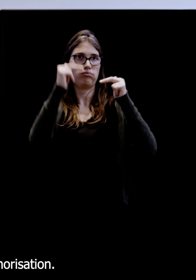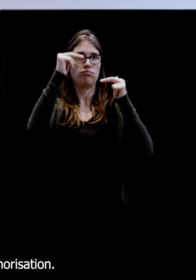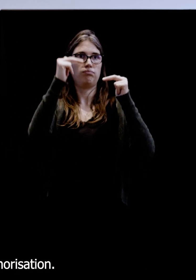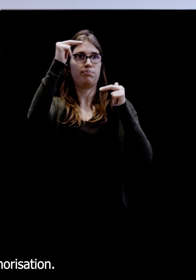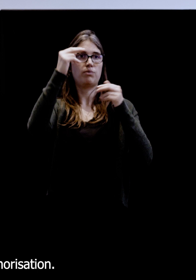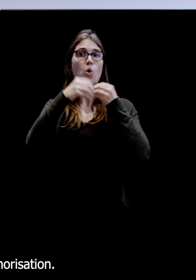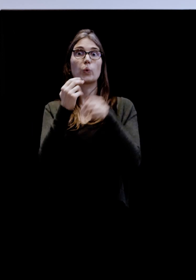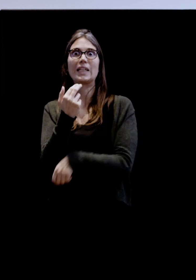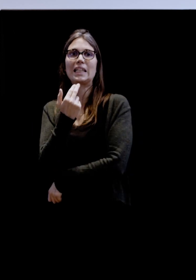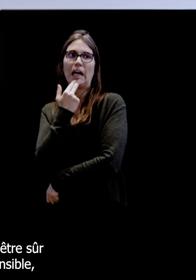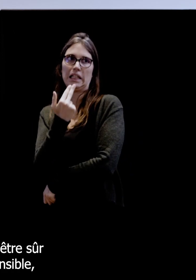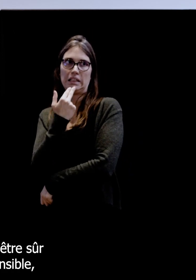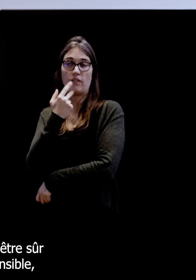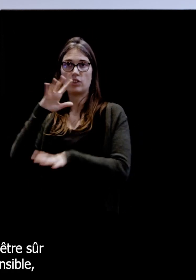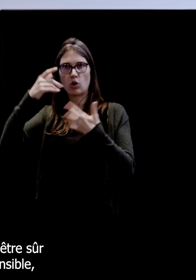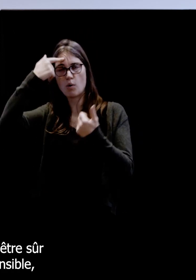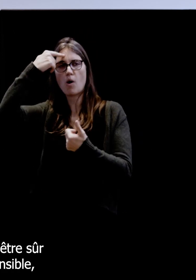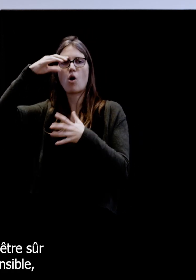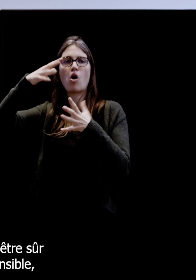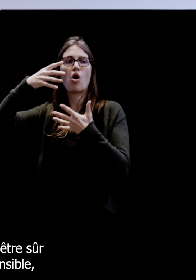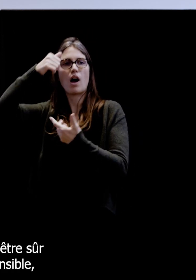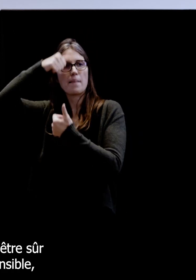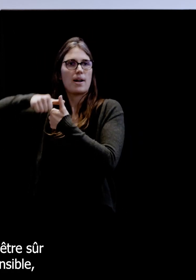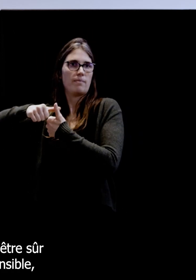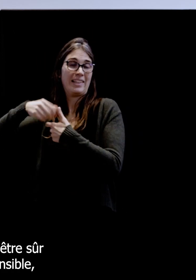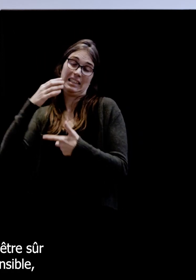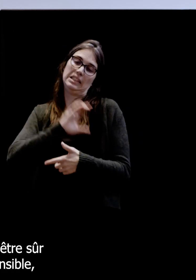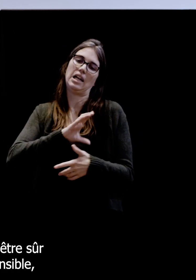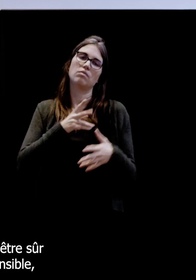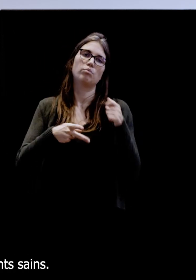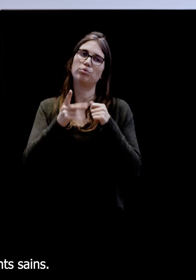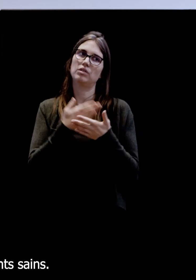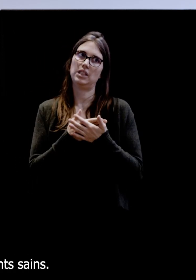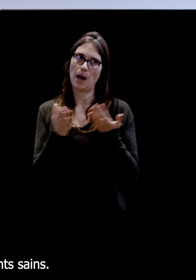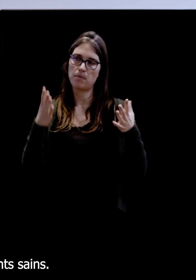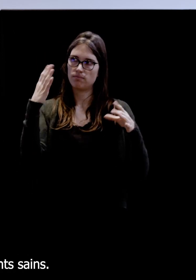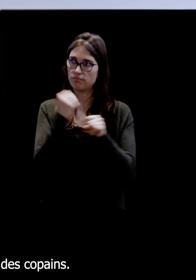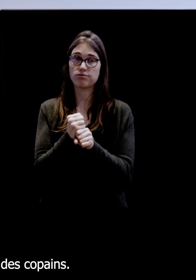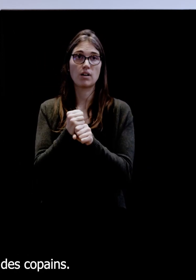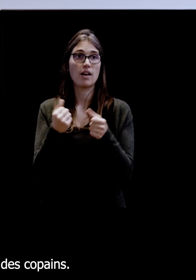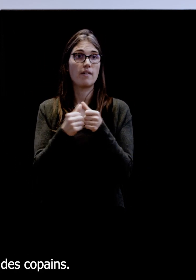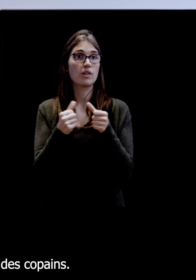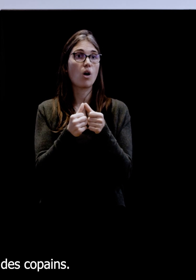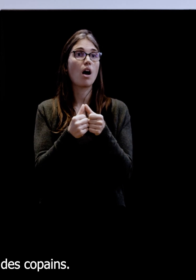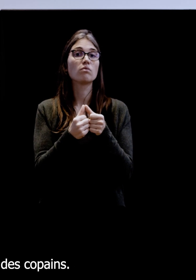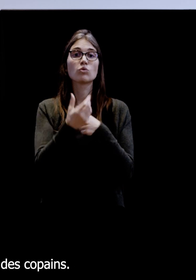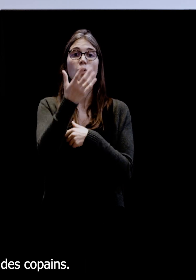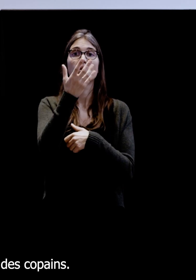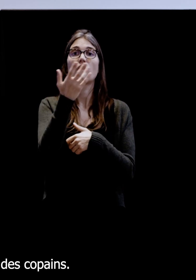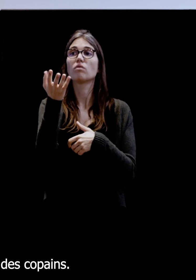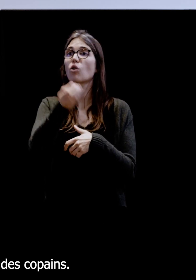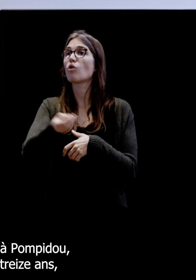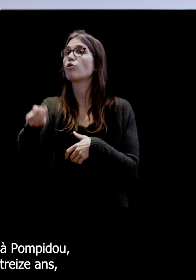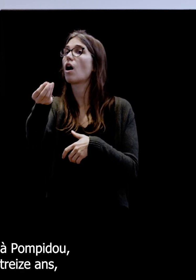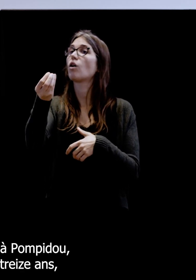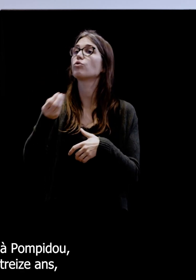type de mémorisation. On l'a simplifié et pour être sûr que ce soit compréhensible, on l'a fait chez des enfants sains. On a pris nos enfants, ceux